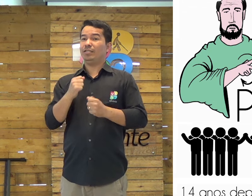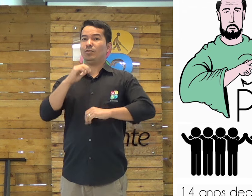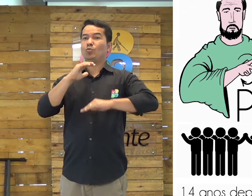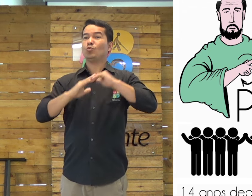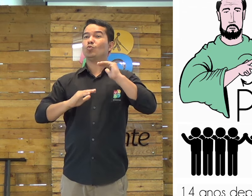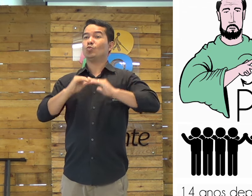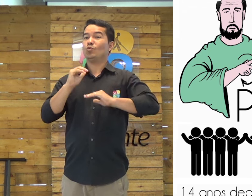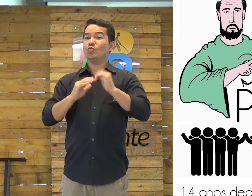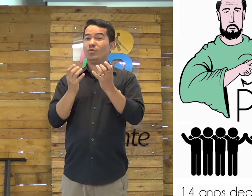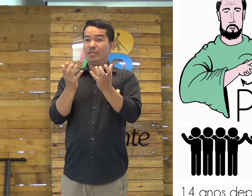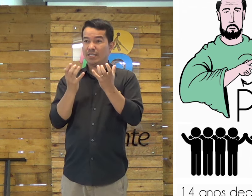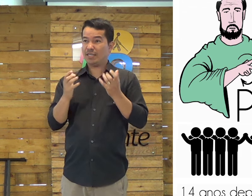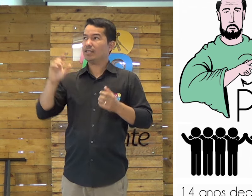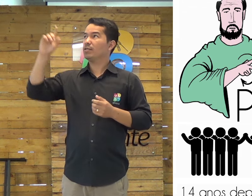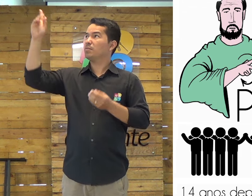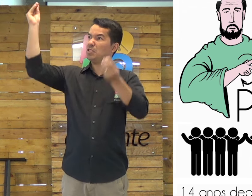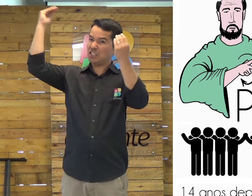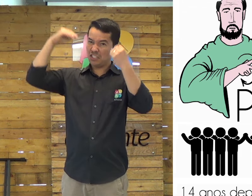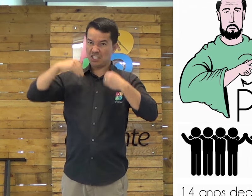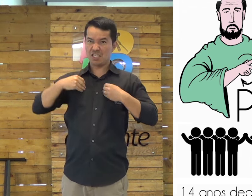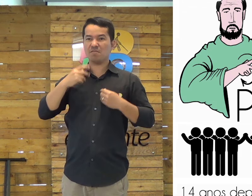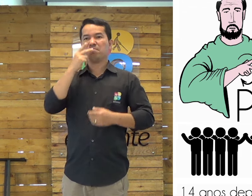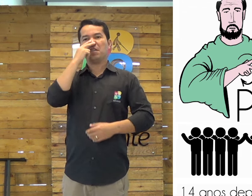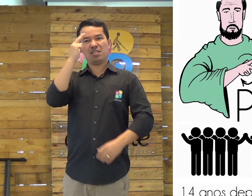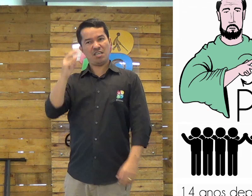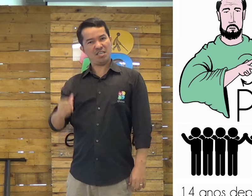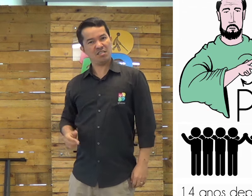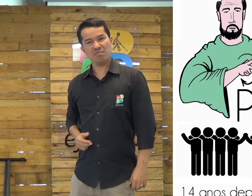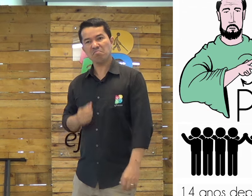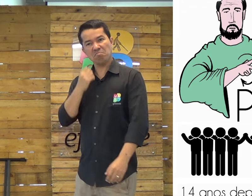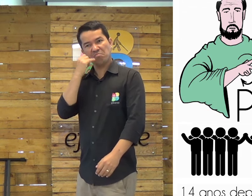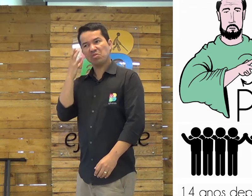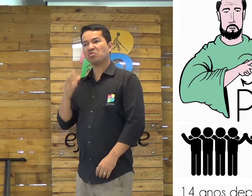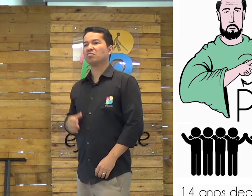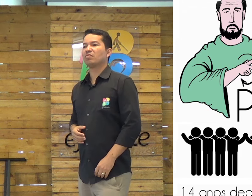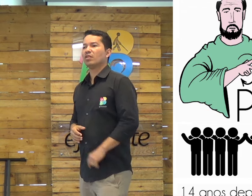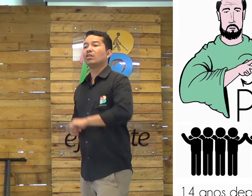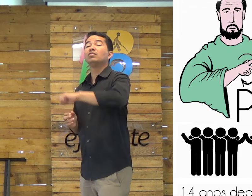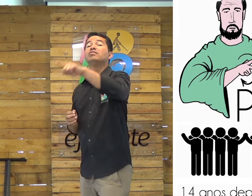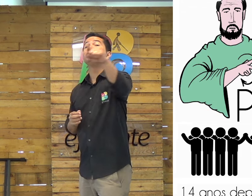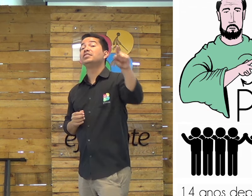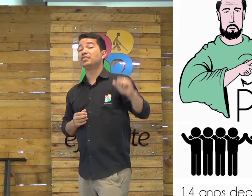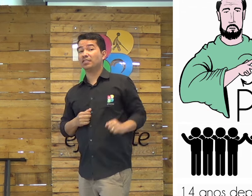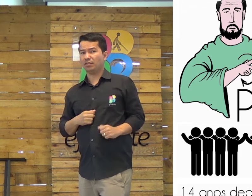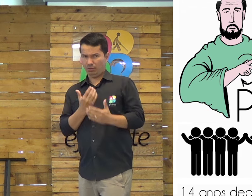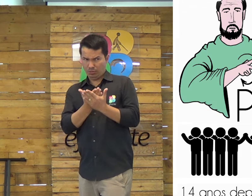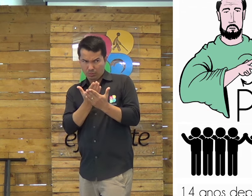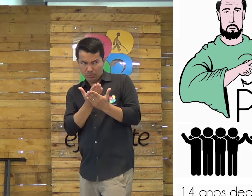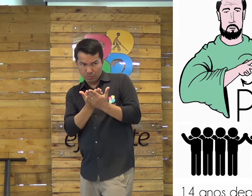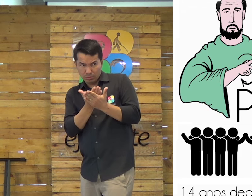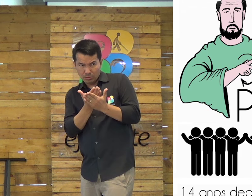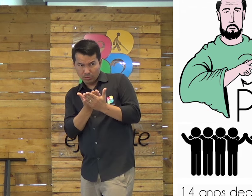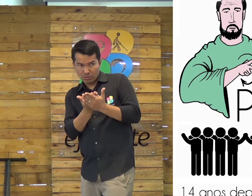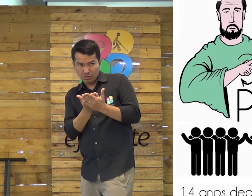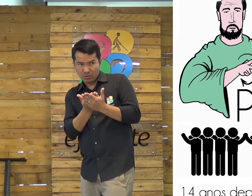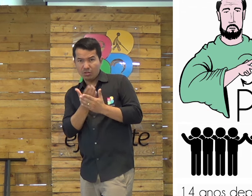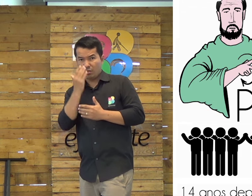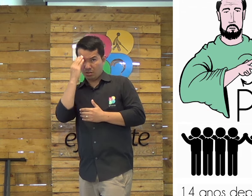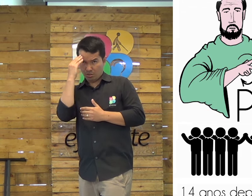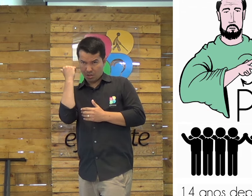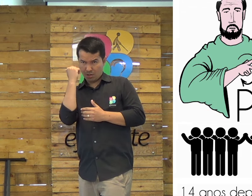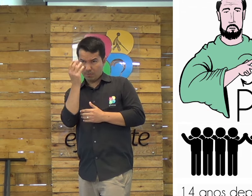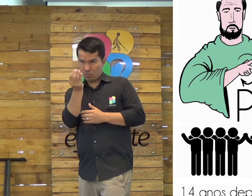Paulo realmente, ele se especializou em Deus. Mas e vocês? Vocês